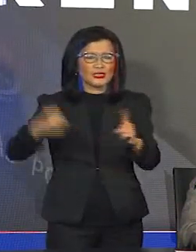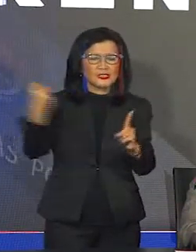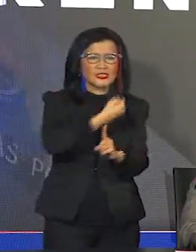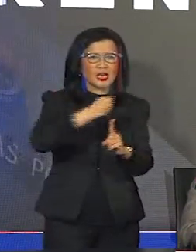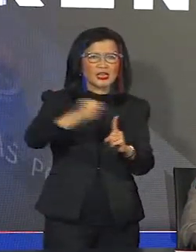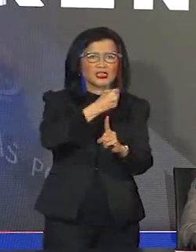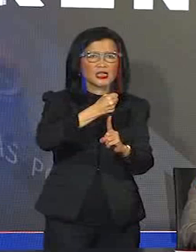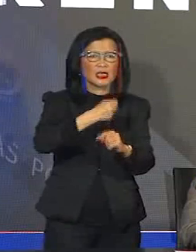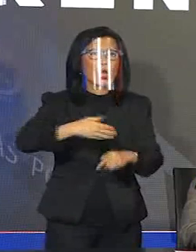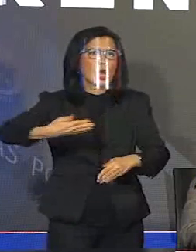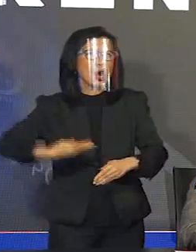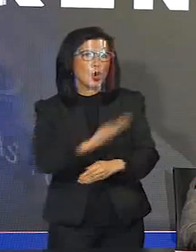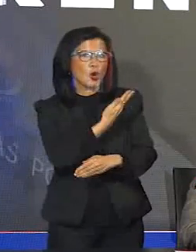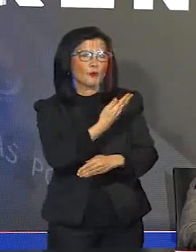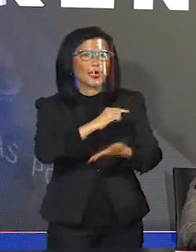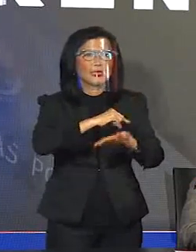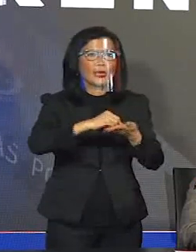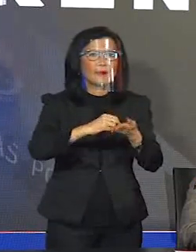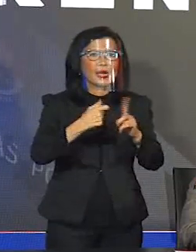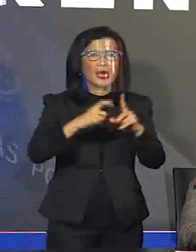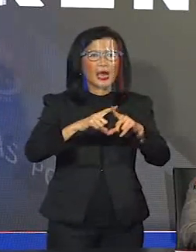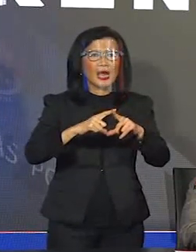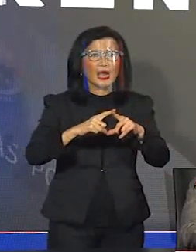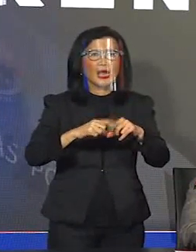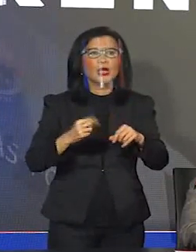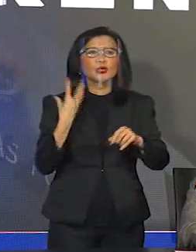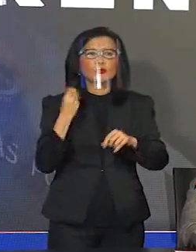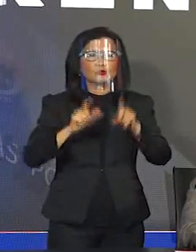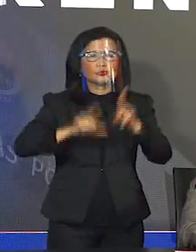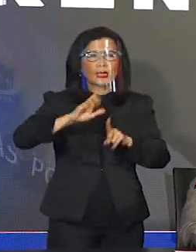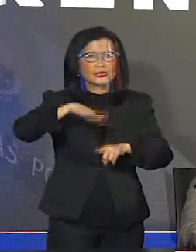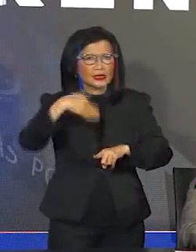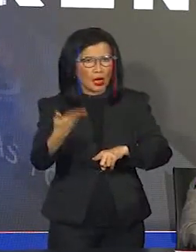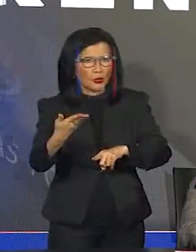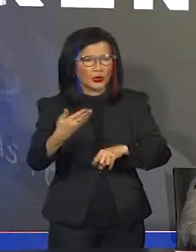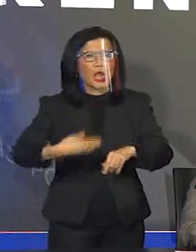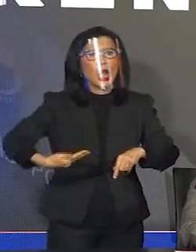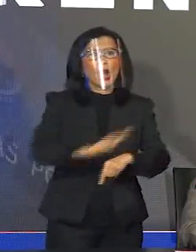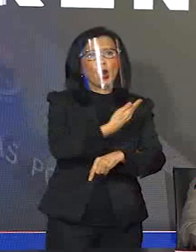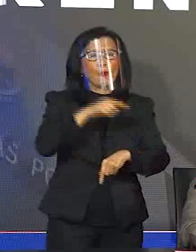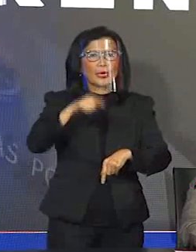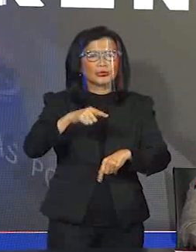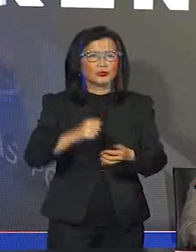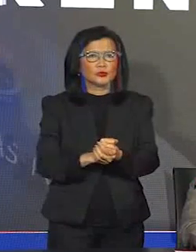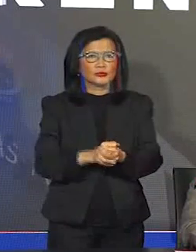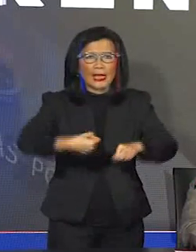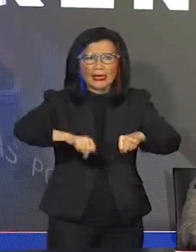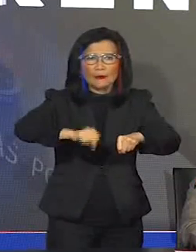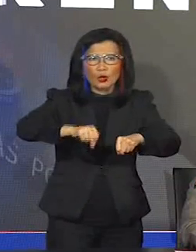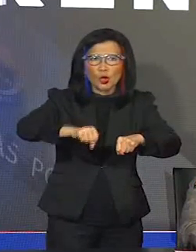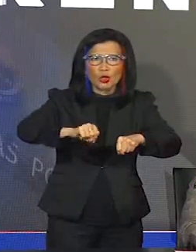dengan korban atas nama KA 17 tahun, di mana yang bersangkutan sedang mengendarai